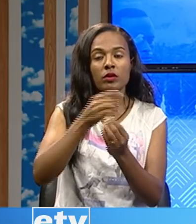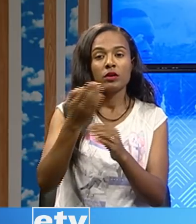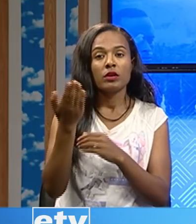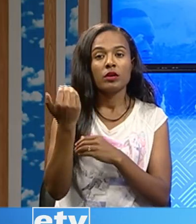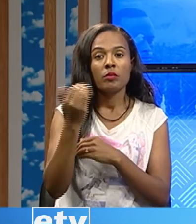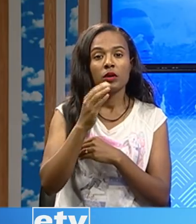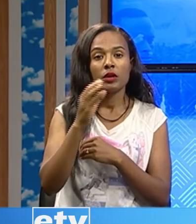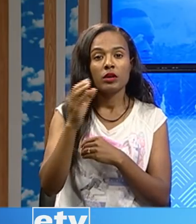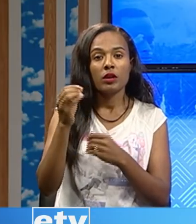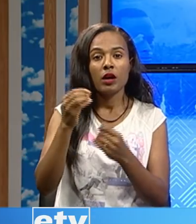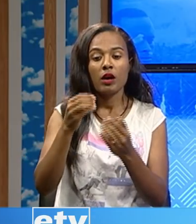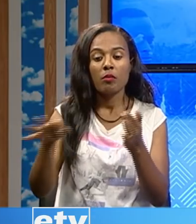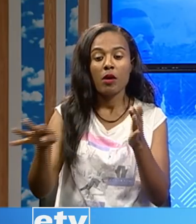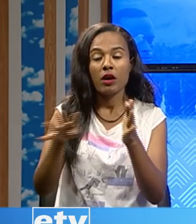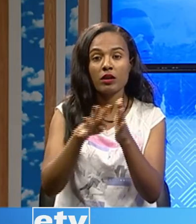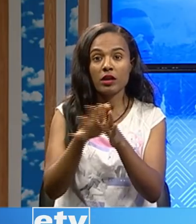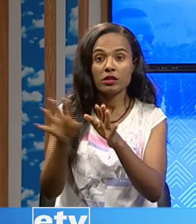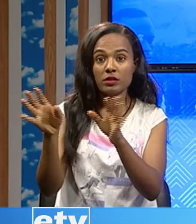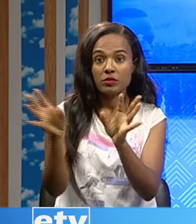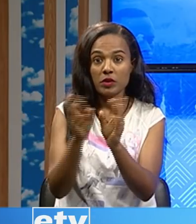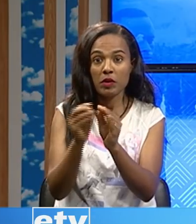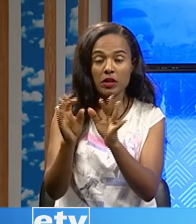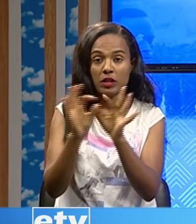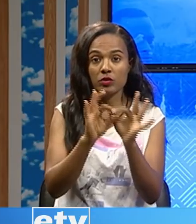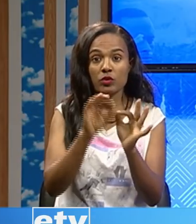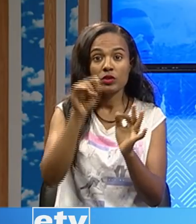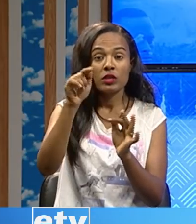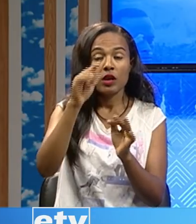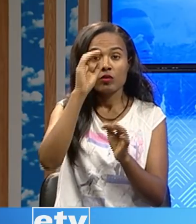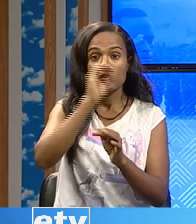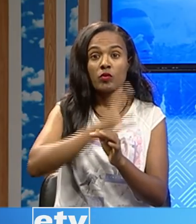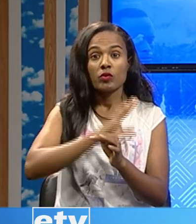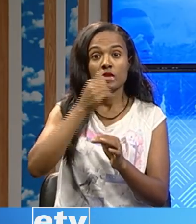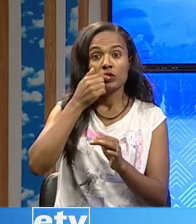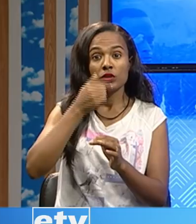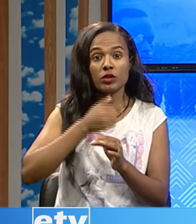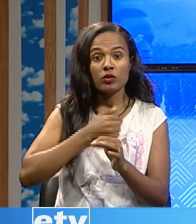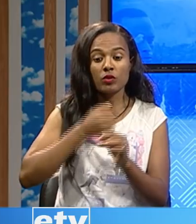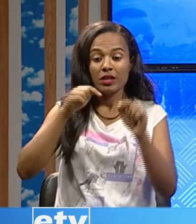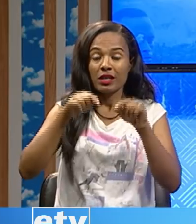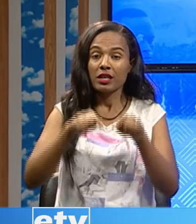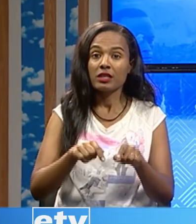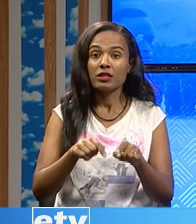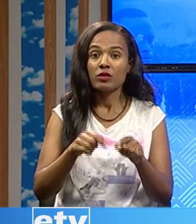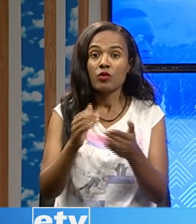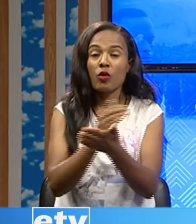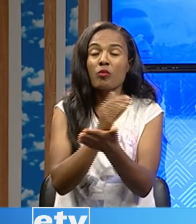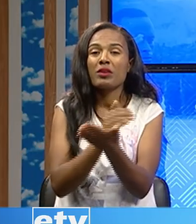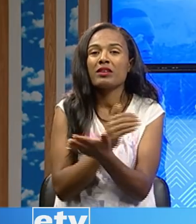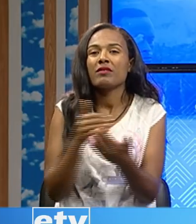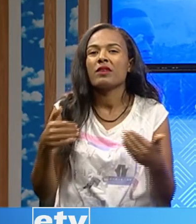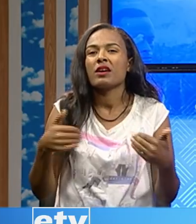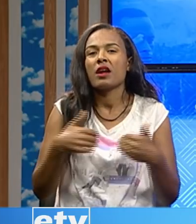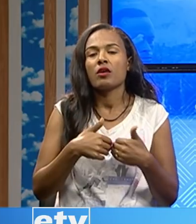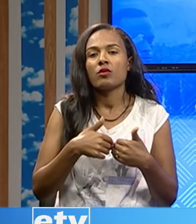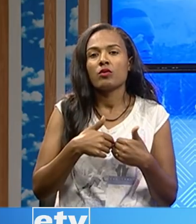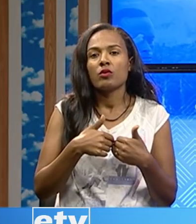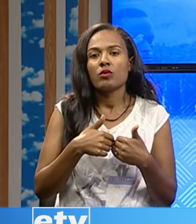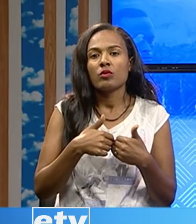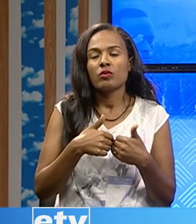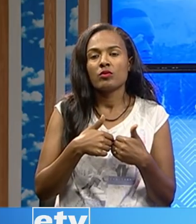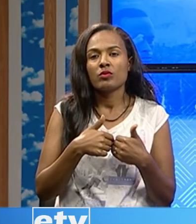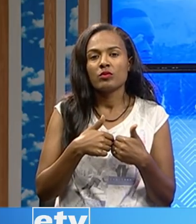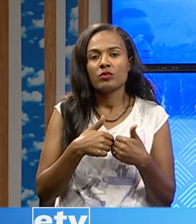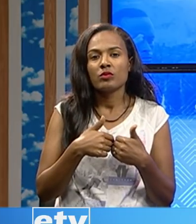ነበርንና ይሄ የባህር ዳር ሰው ጋር ተያይዞ የነገሩኝ እዚያ ያሉ ሰዎች የዘንድሮውን ምርት ፈራ ነው ባህላዊ እምነት